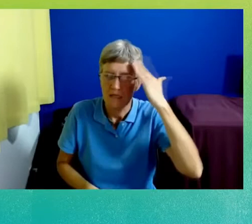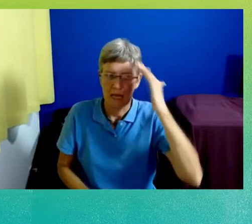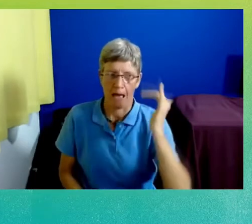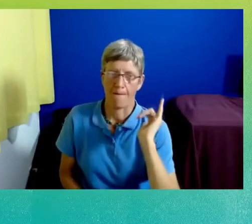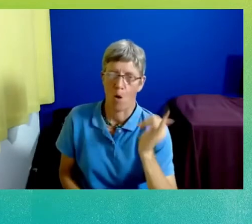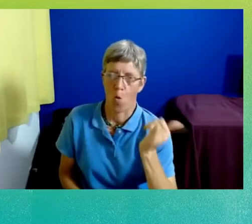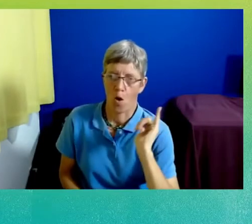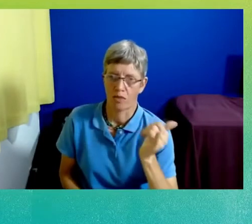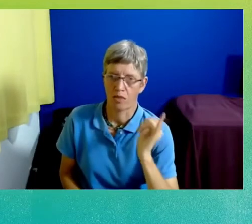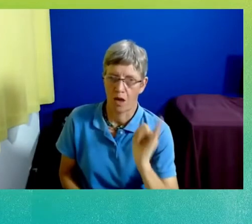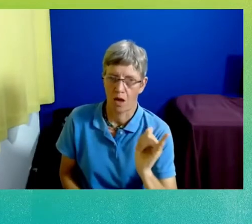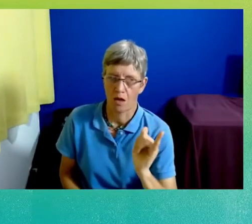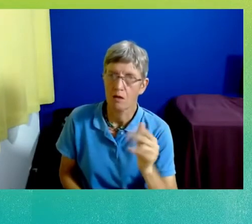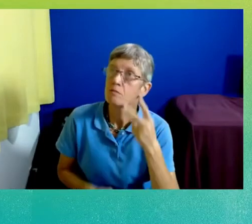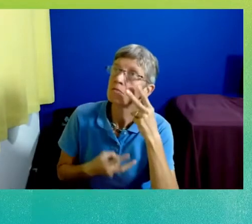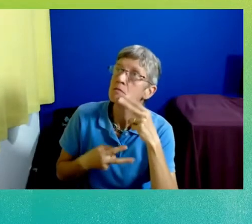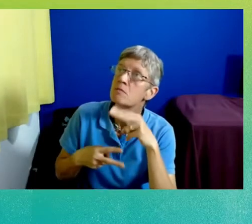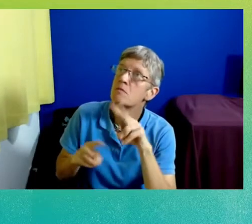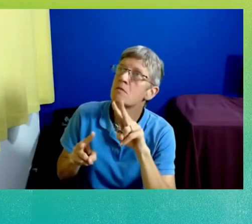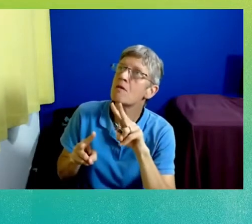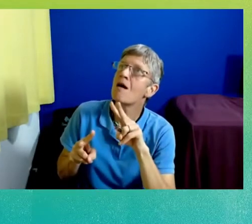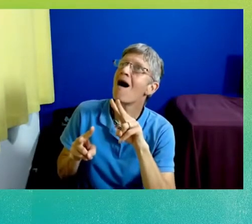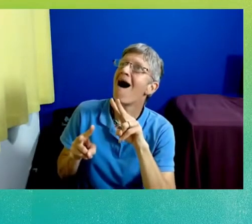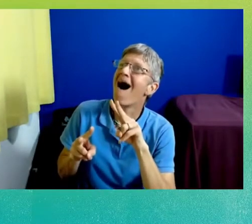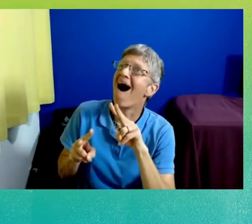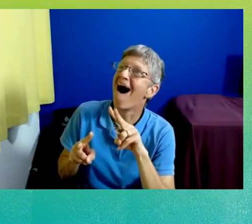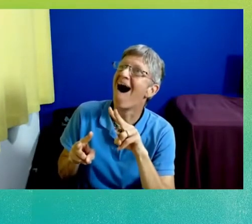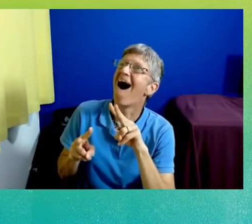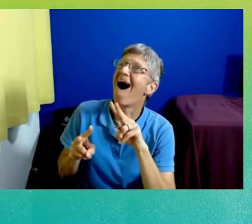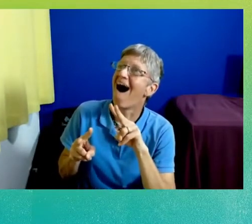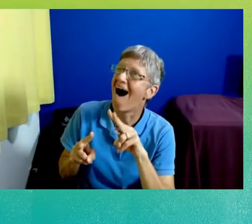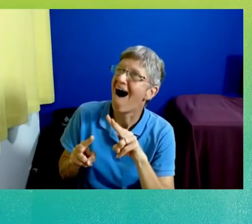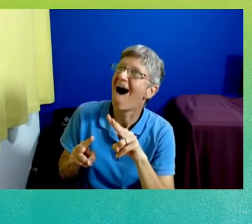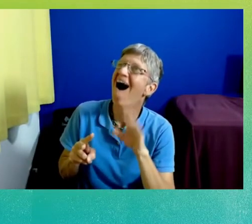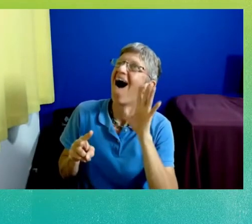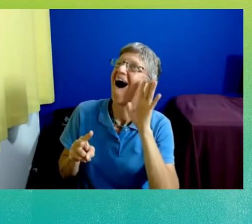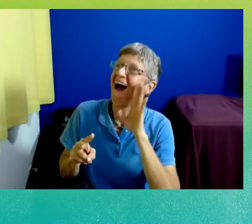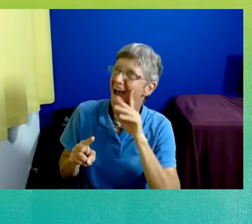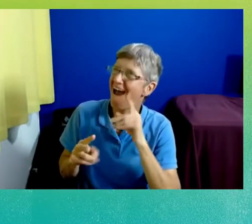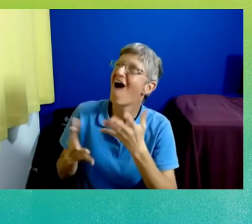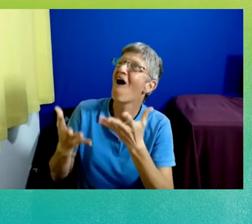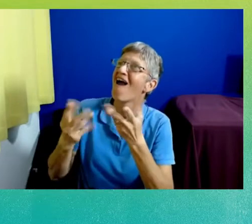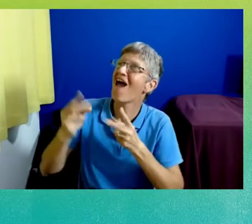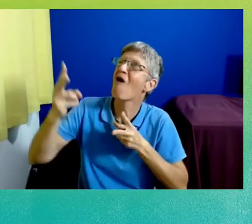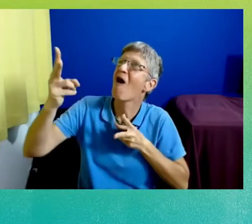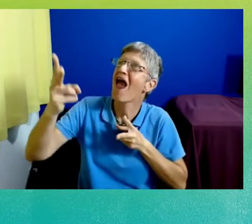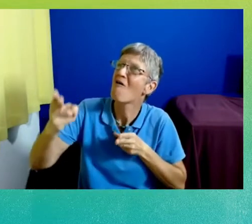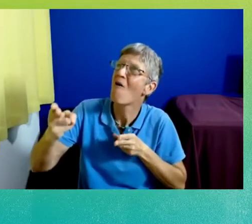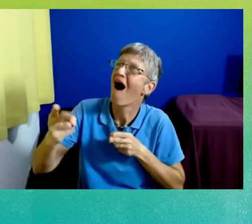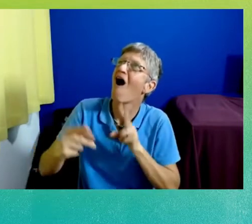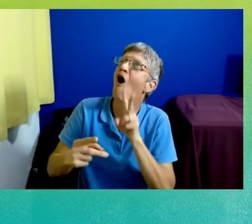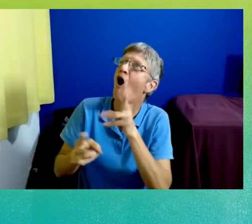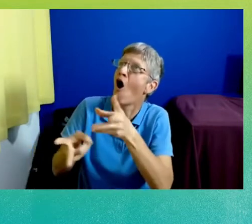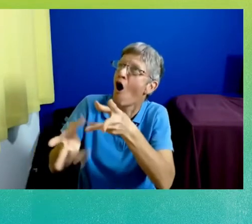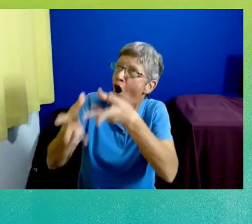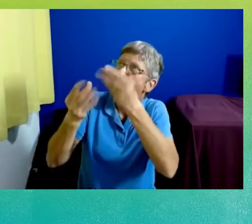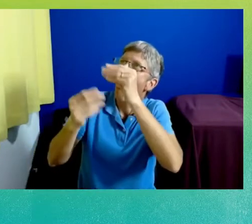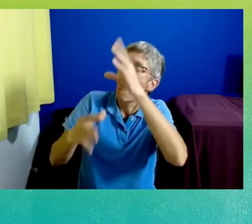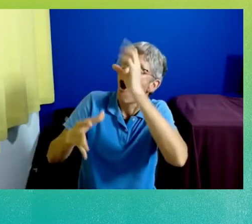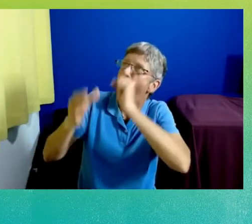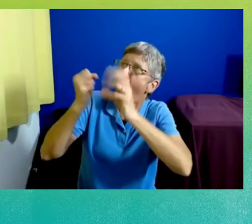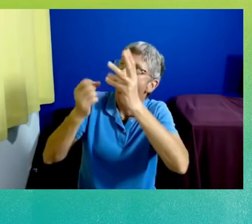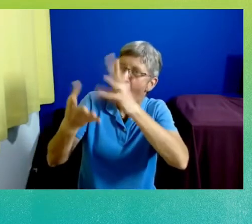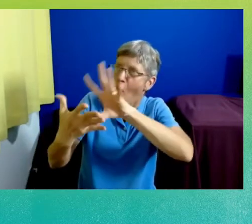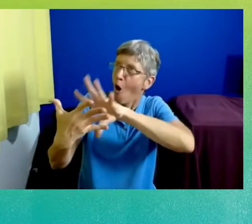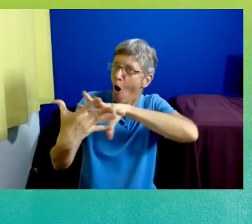é preciso haver ali contatos e pensar em outras possibilidades de público e as pessoas